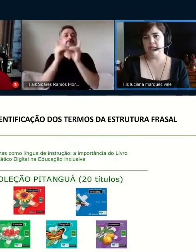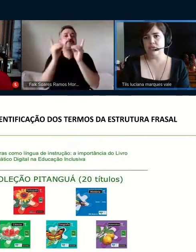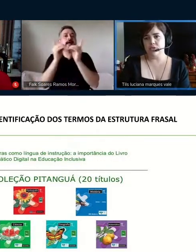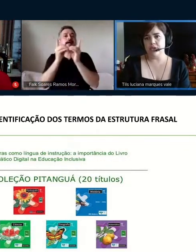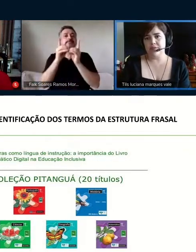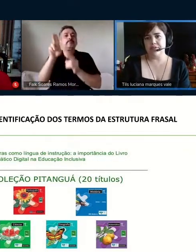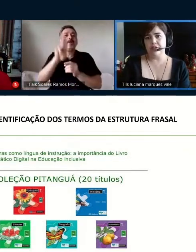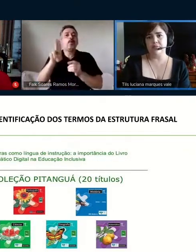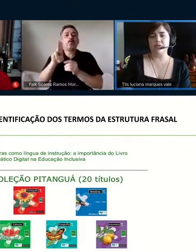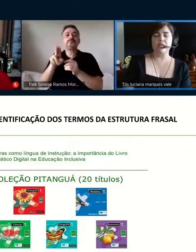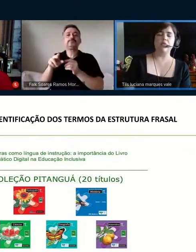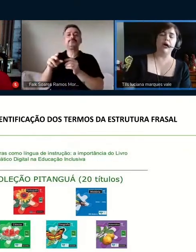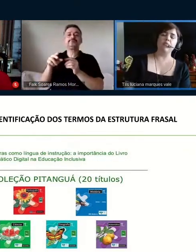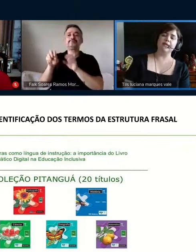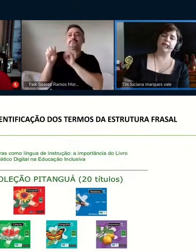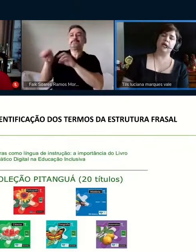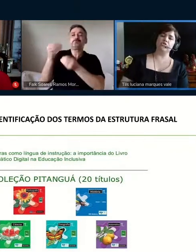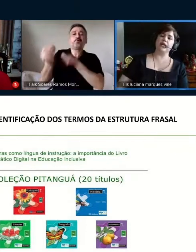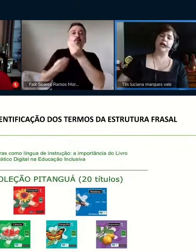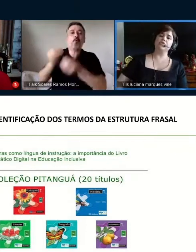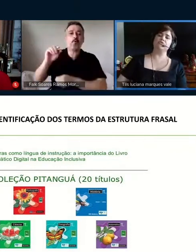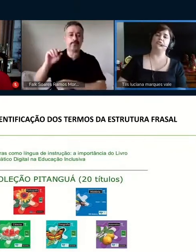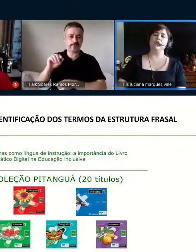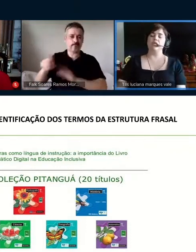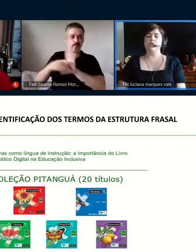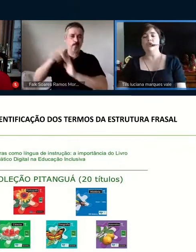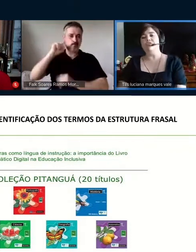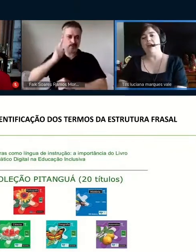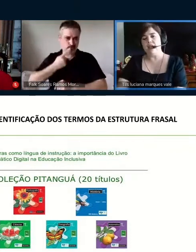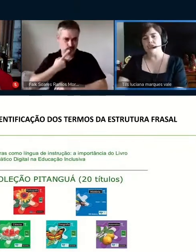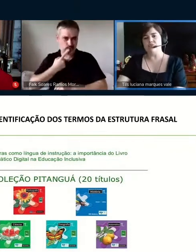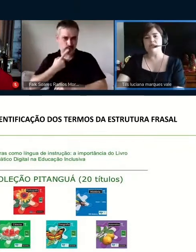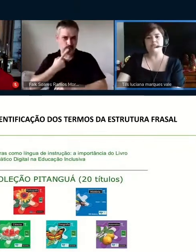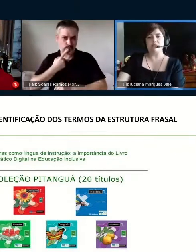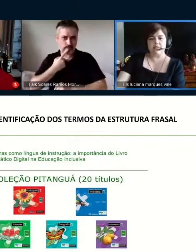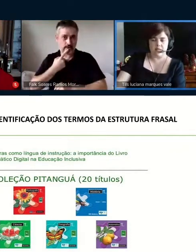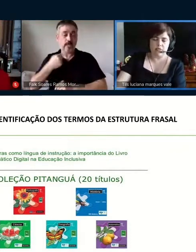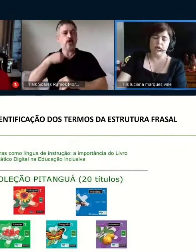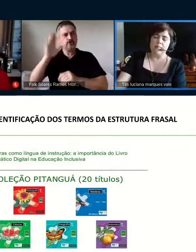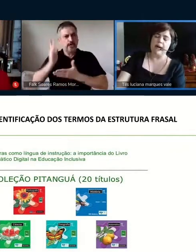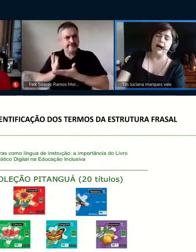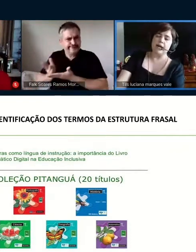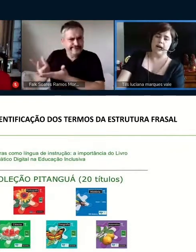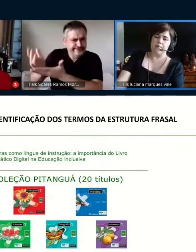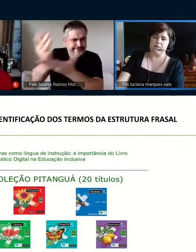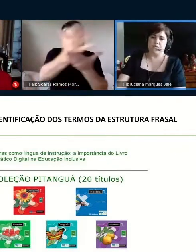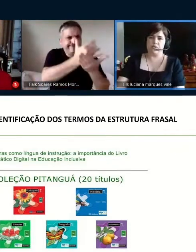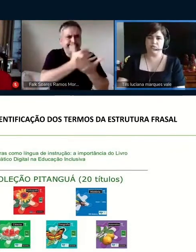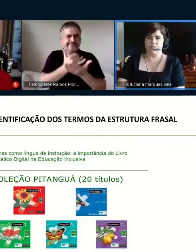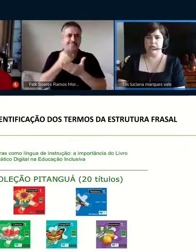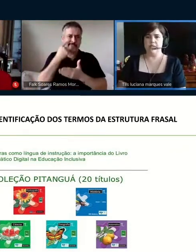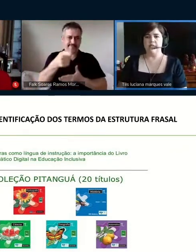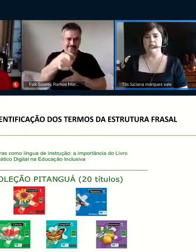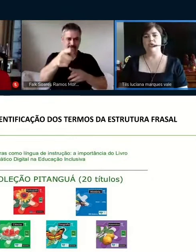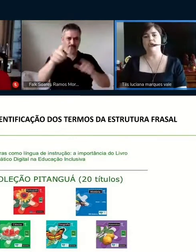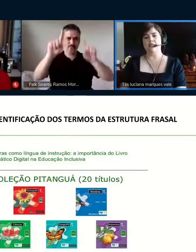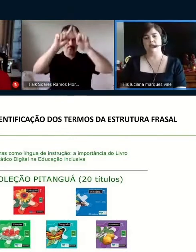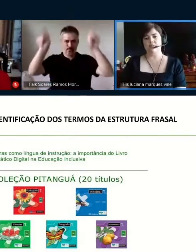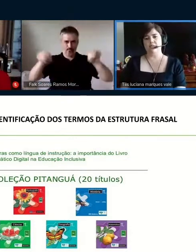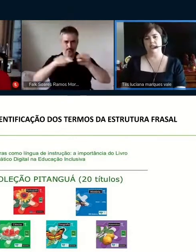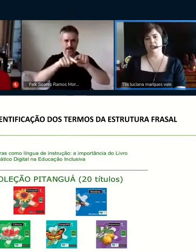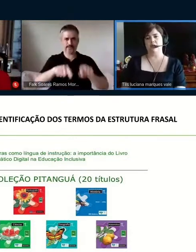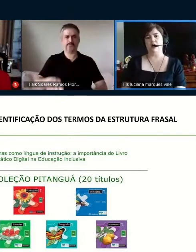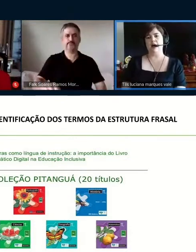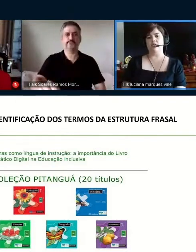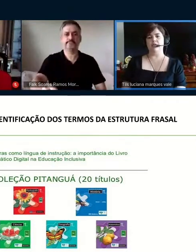Mas nós verificamos que não há um material didático que oferte o mesmo ensino para a pessoa surda. Então,